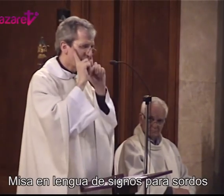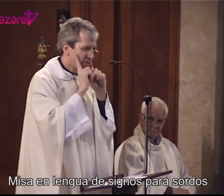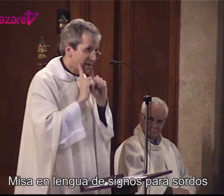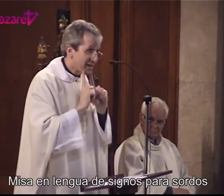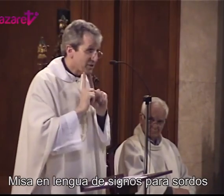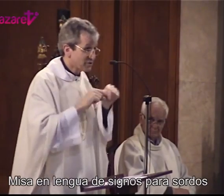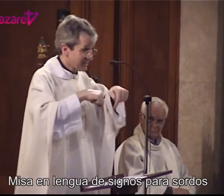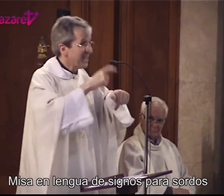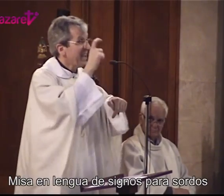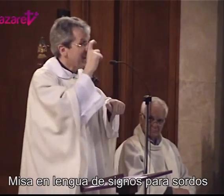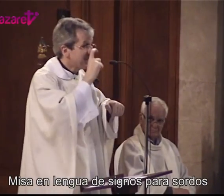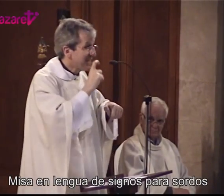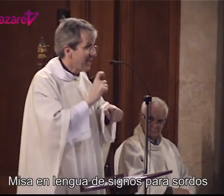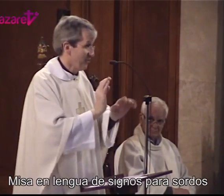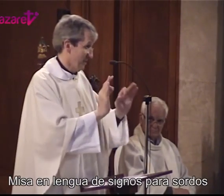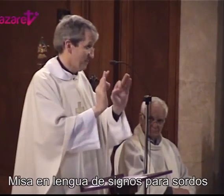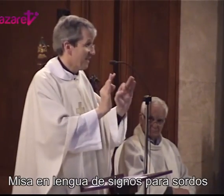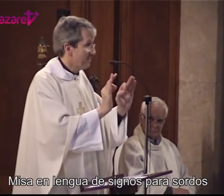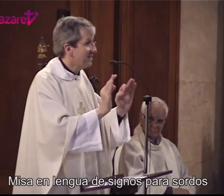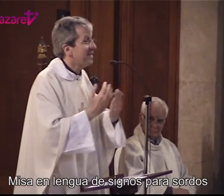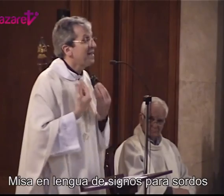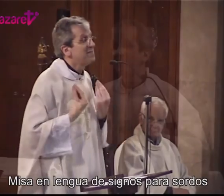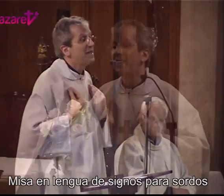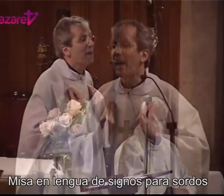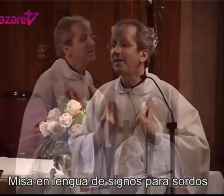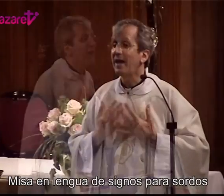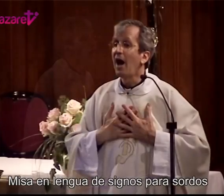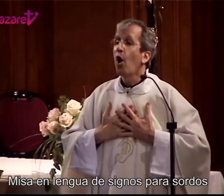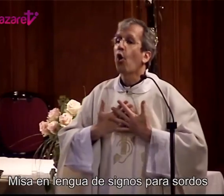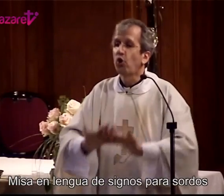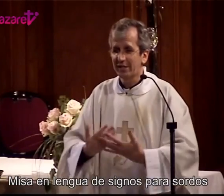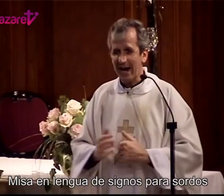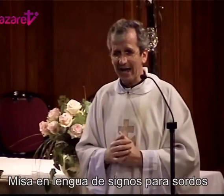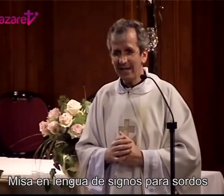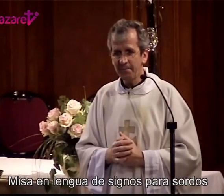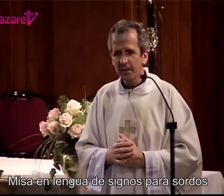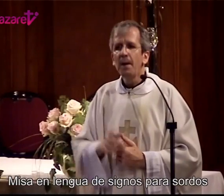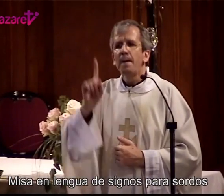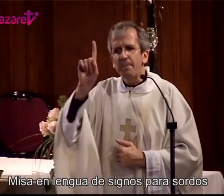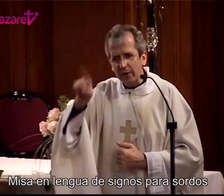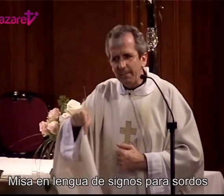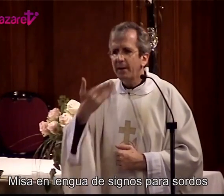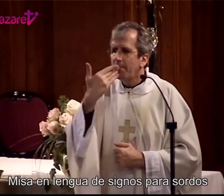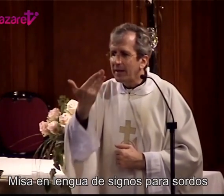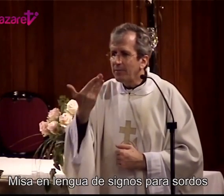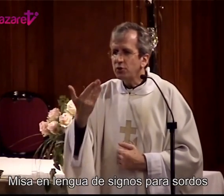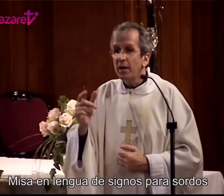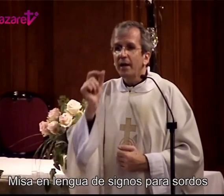vocaciones religiosas, en este año especialmente de la vida consagrada, pero también pedimos que